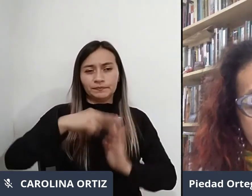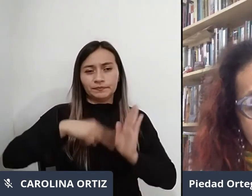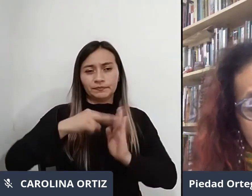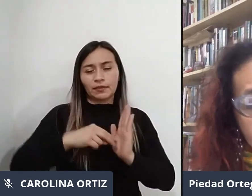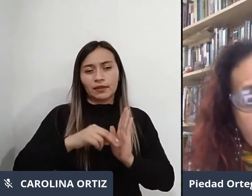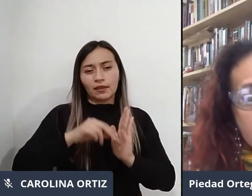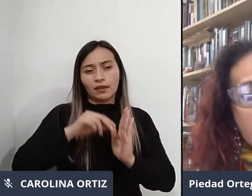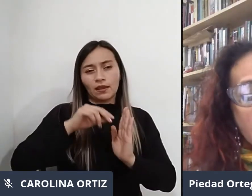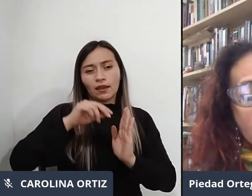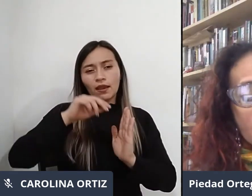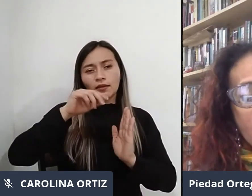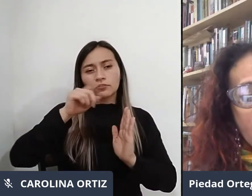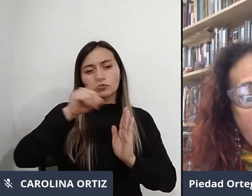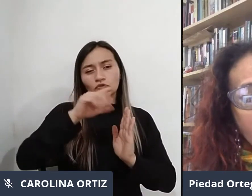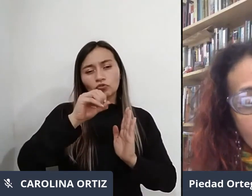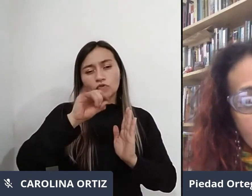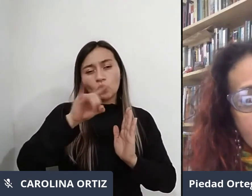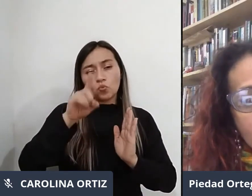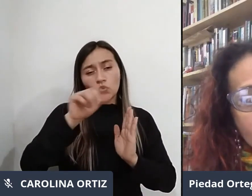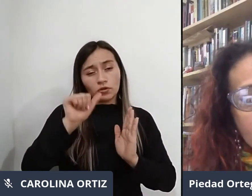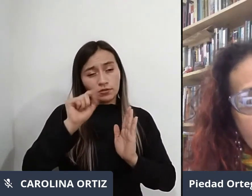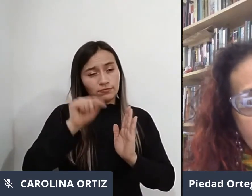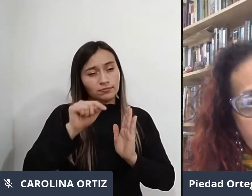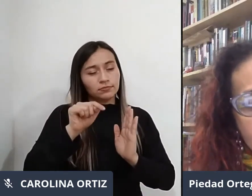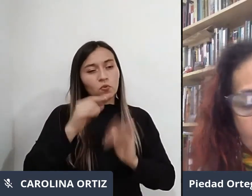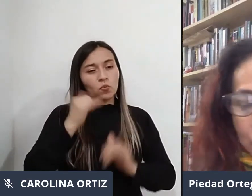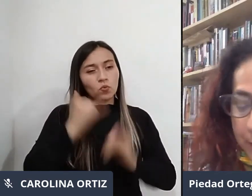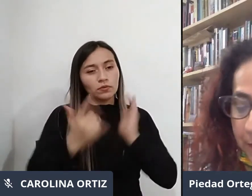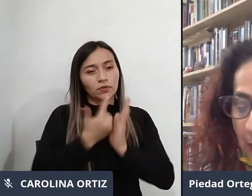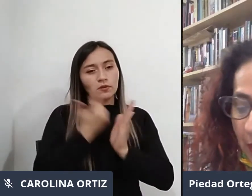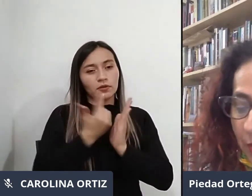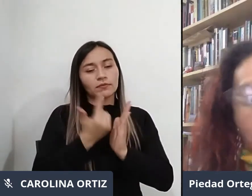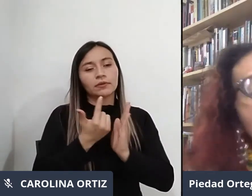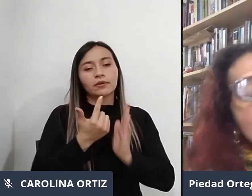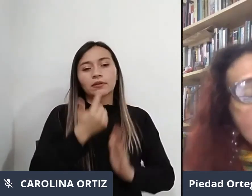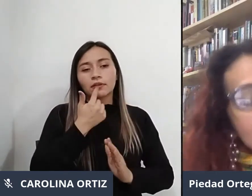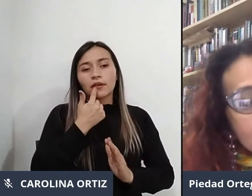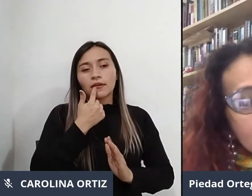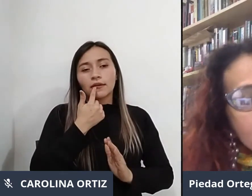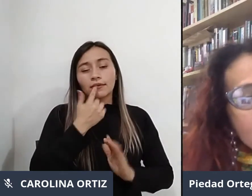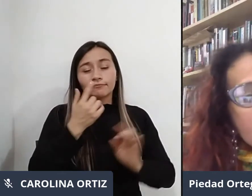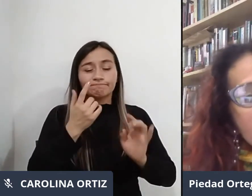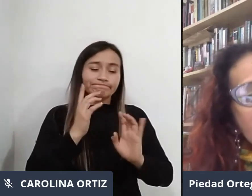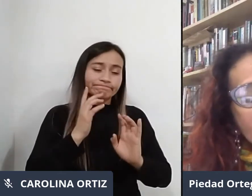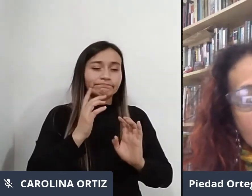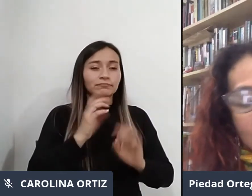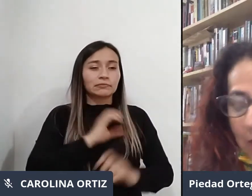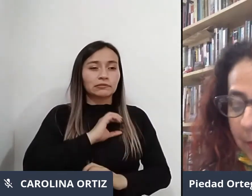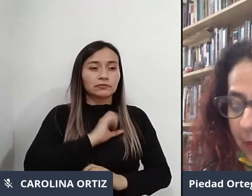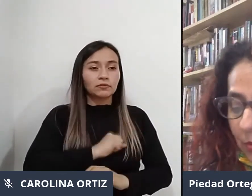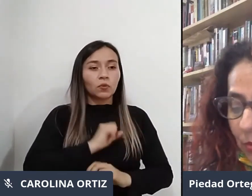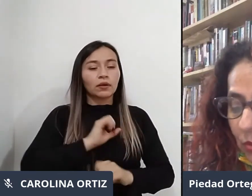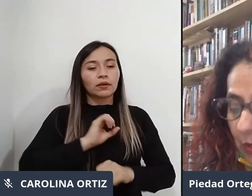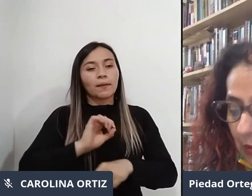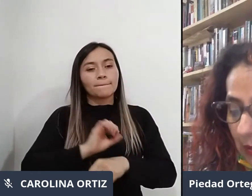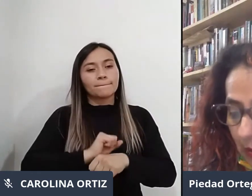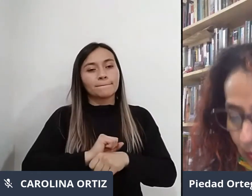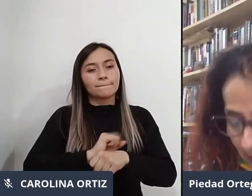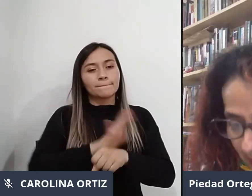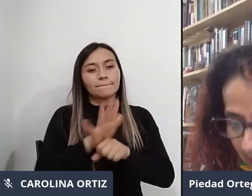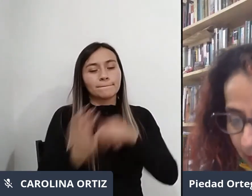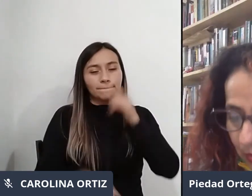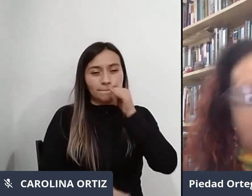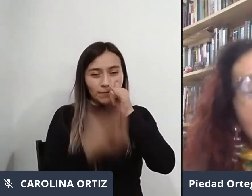en su último libro, La cruel pedagogía del virus, nombra insistentemente en uno de sus capítulos lo